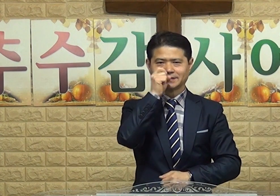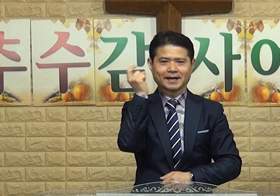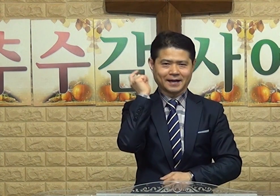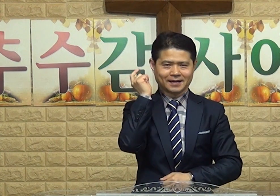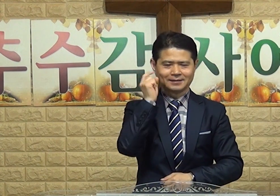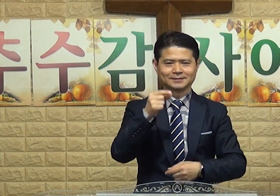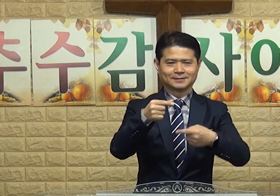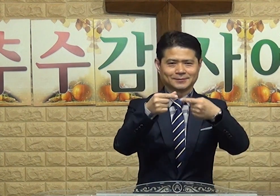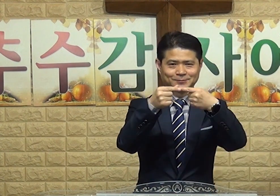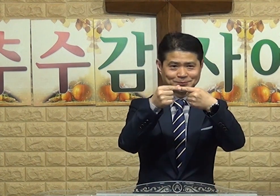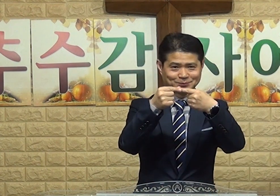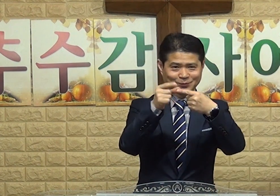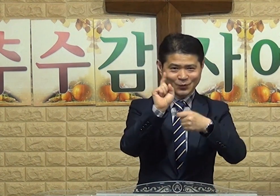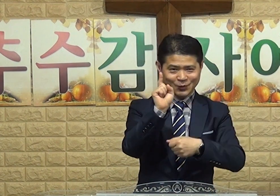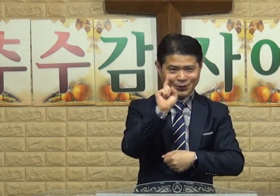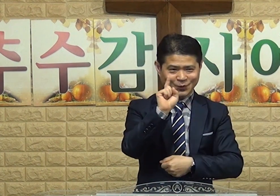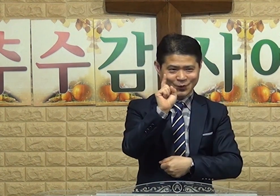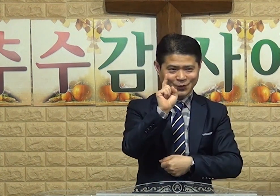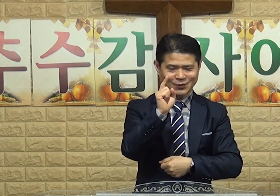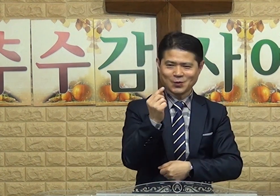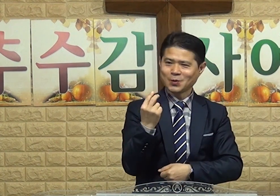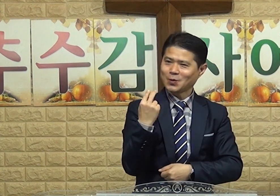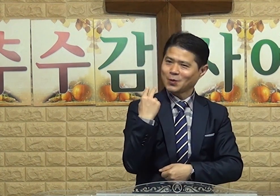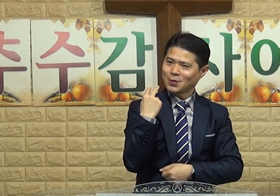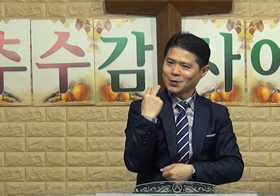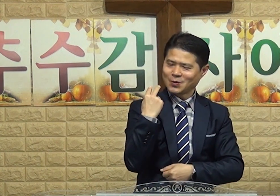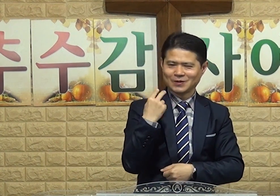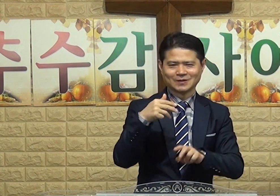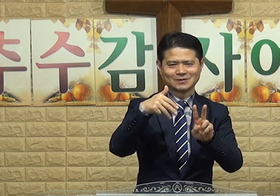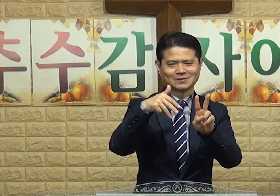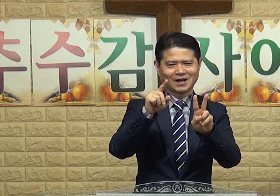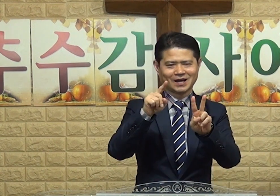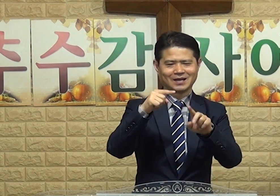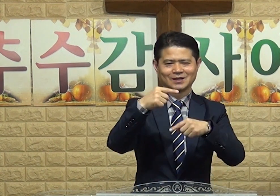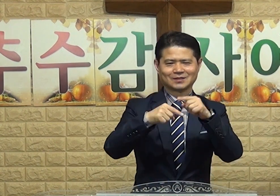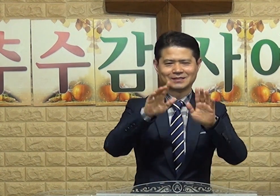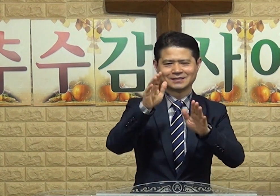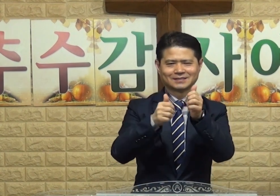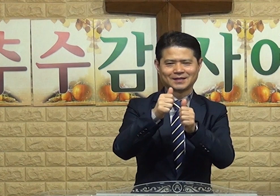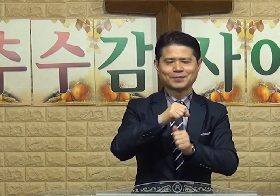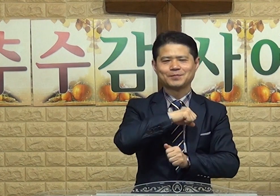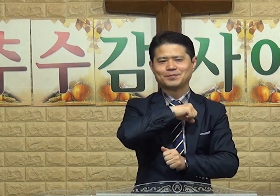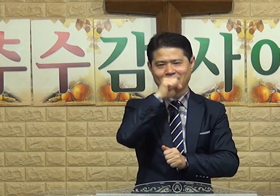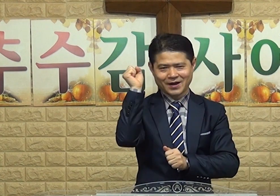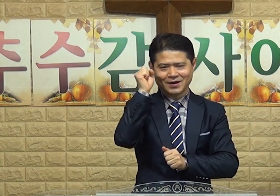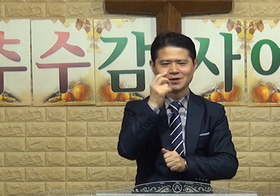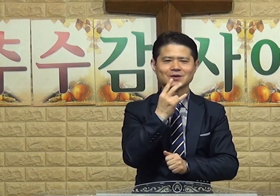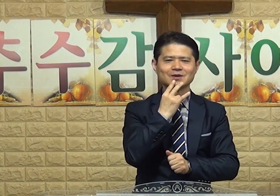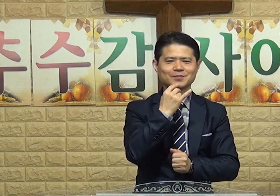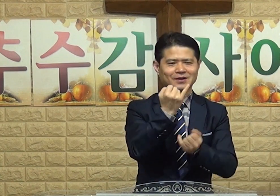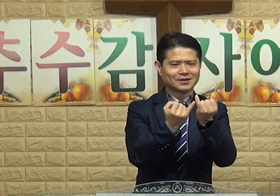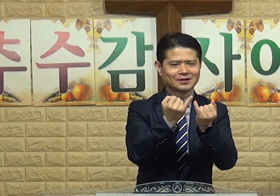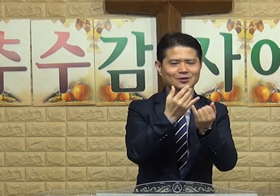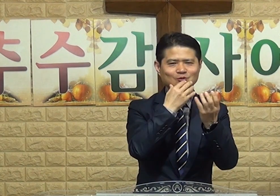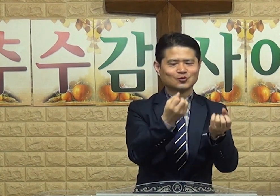교회 공지 좋은 소식 있는데요. 이틀 전에 미사를 합격한